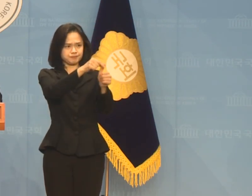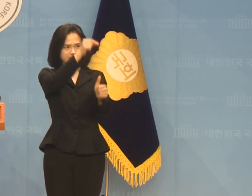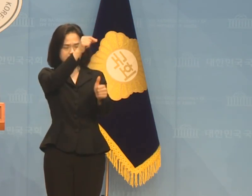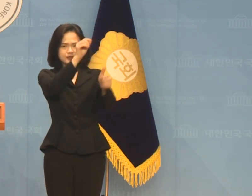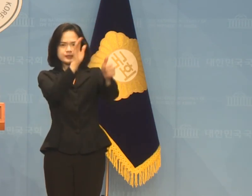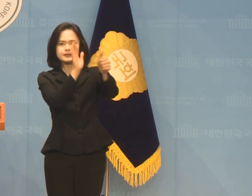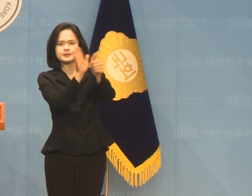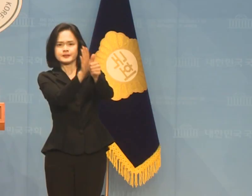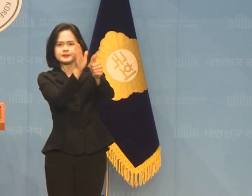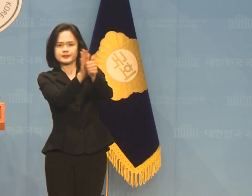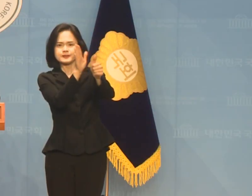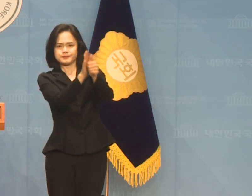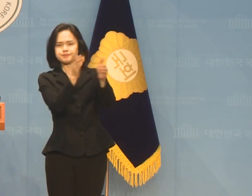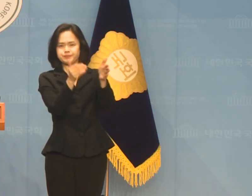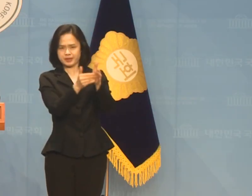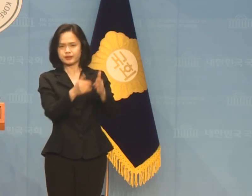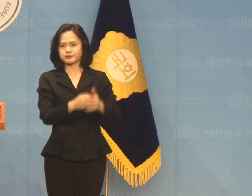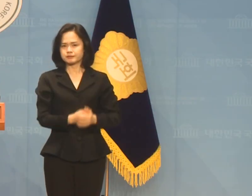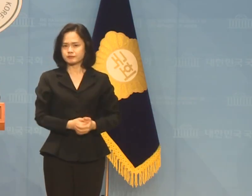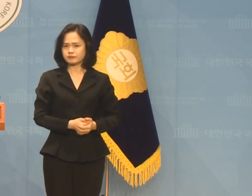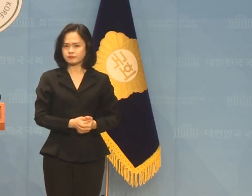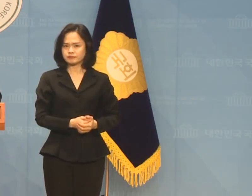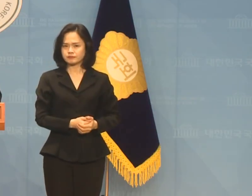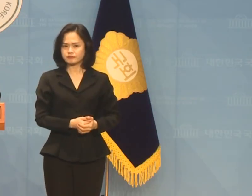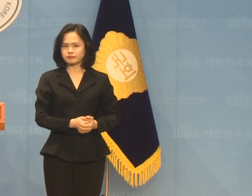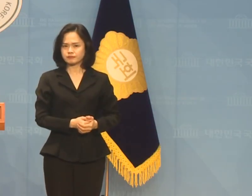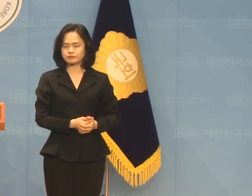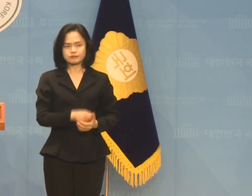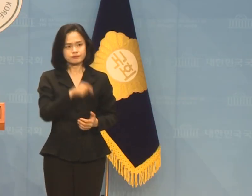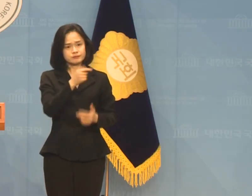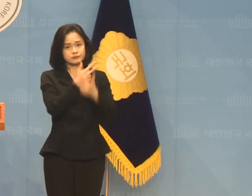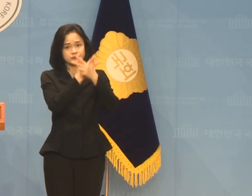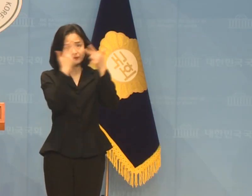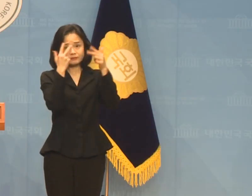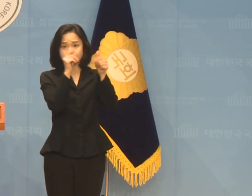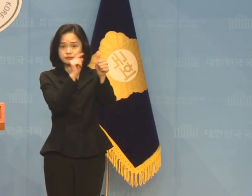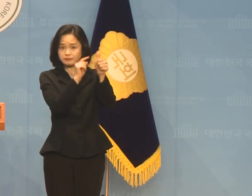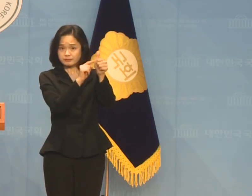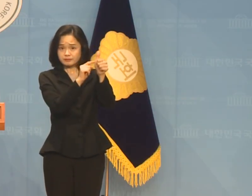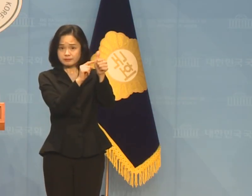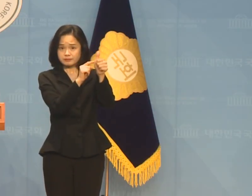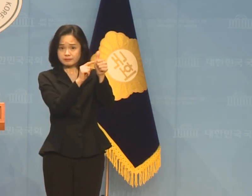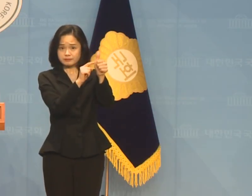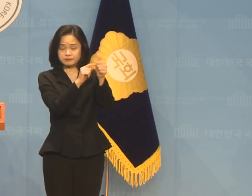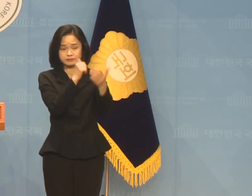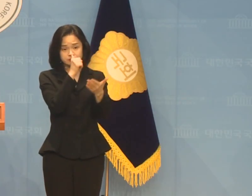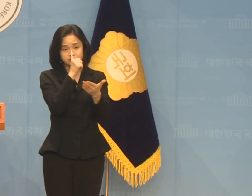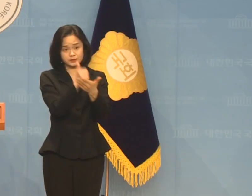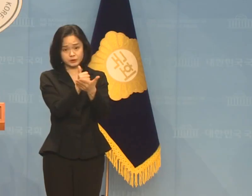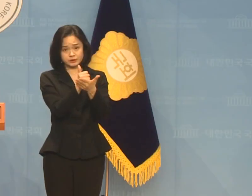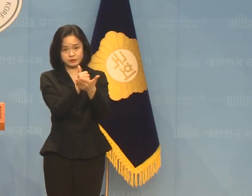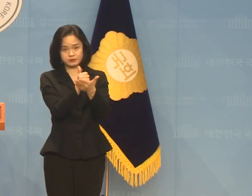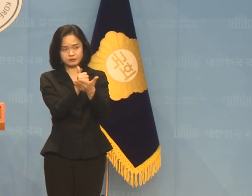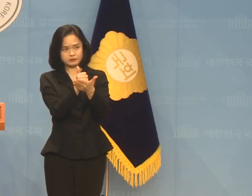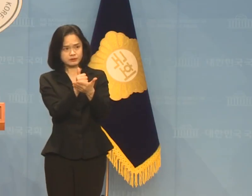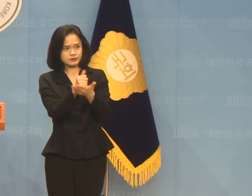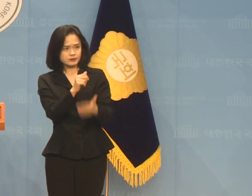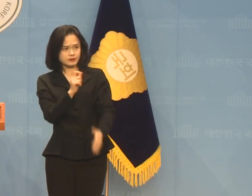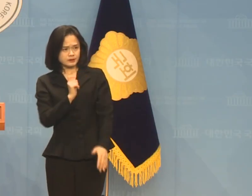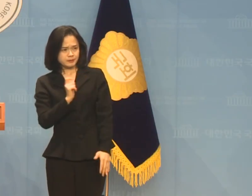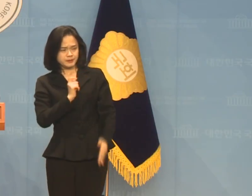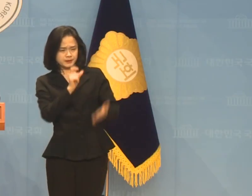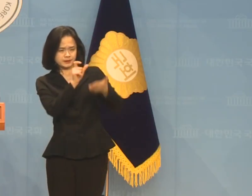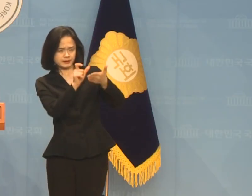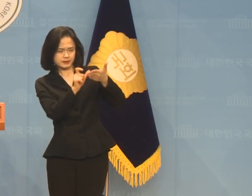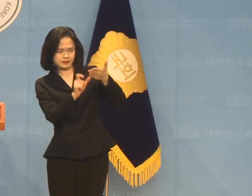기여를 했습니다. 현재 이재명 대표는 12개 혐의로 5개 재판에